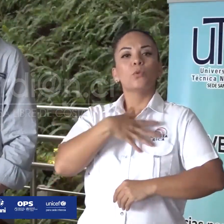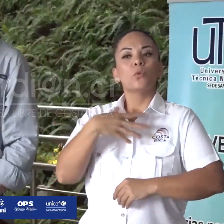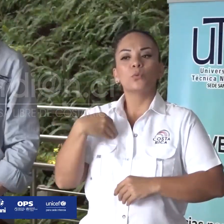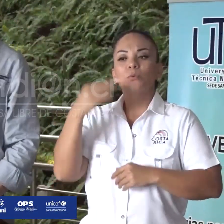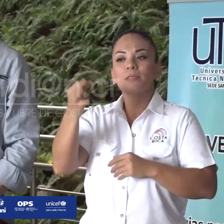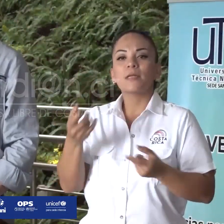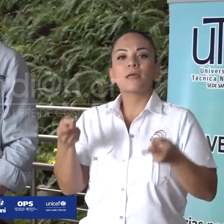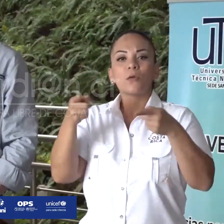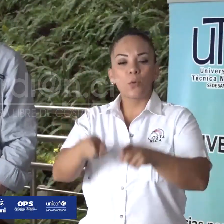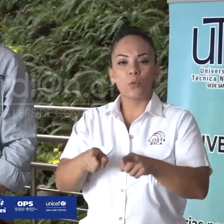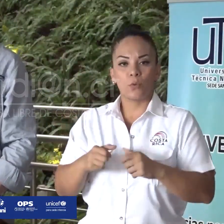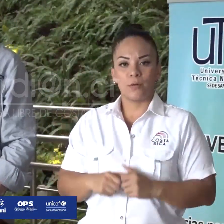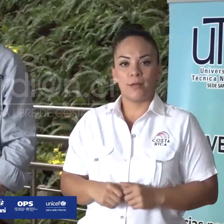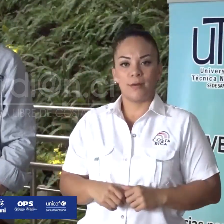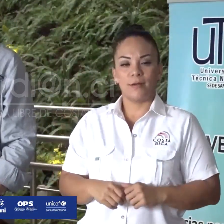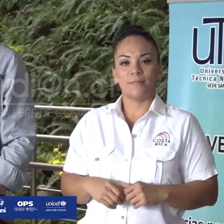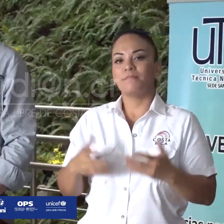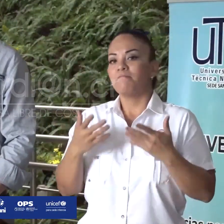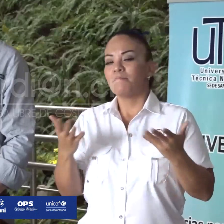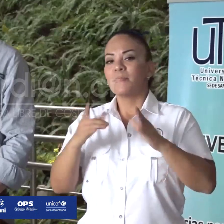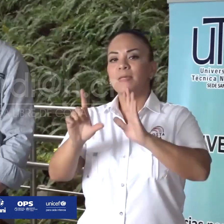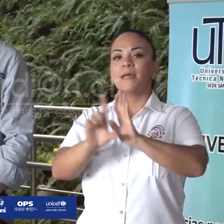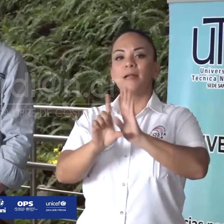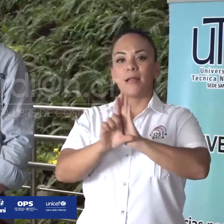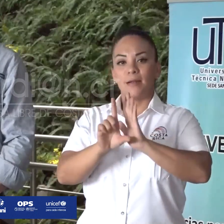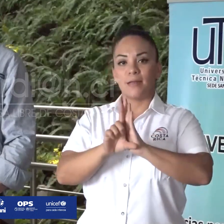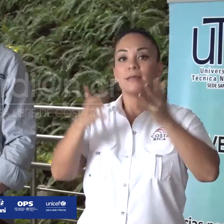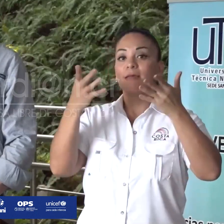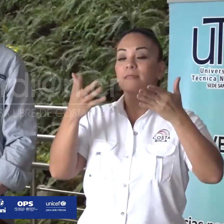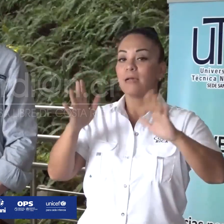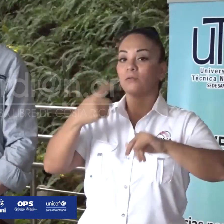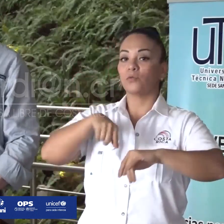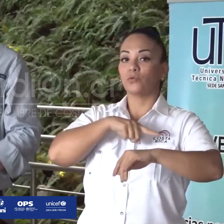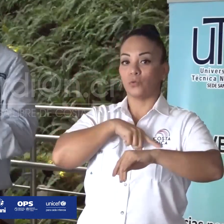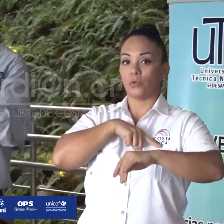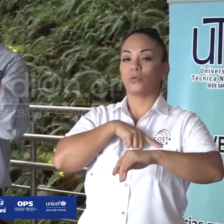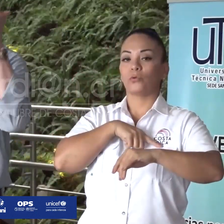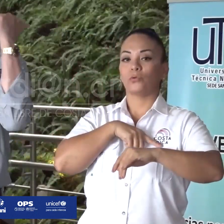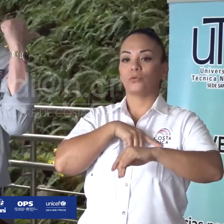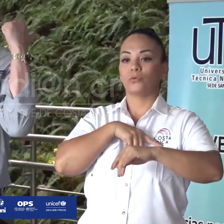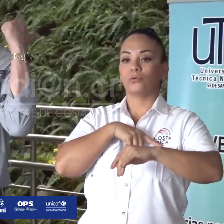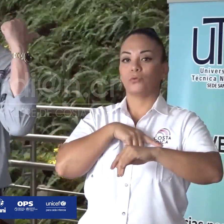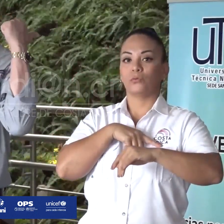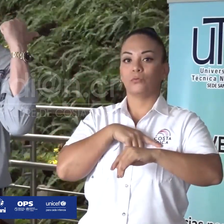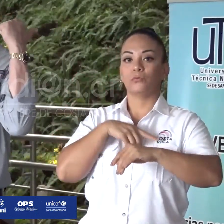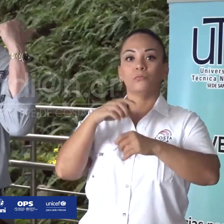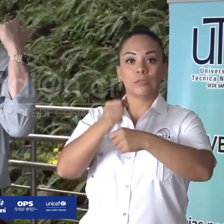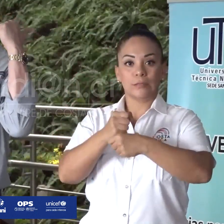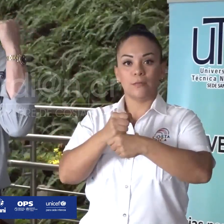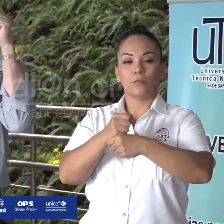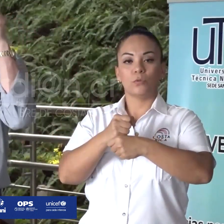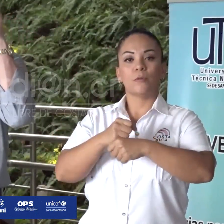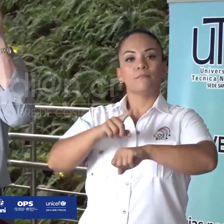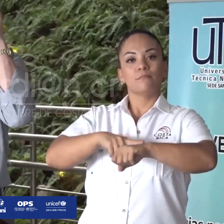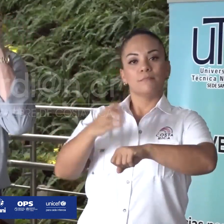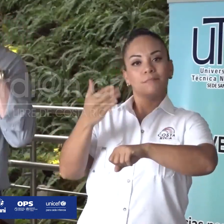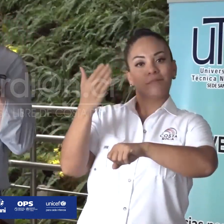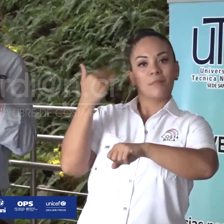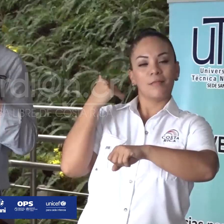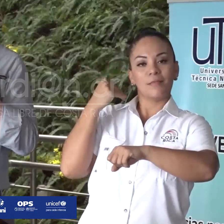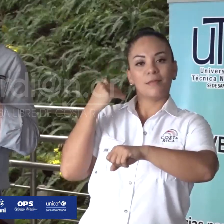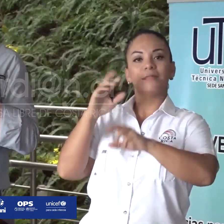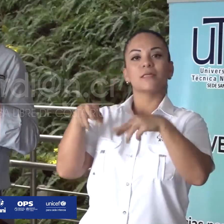que ocurriera es que la ley que ya convocamos en el periodo de sesiones